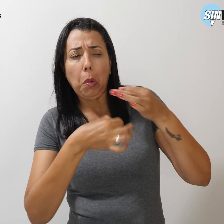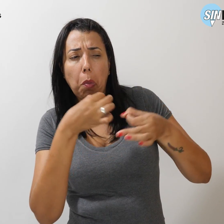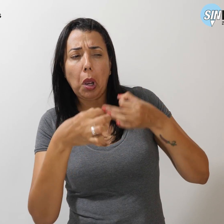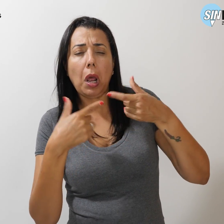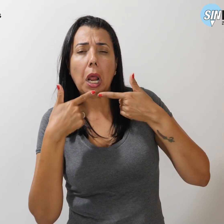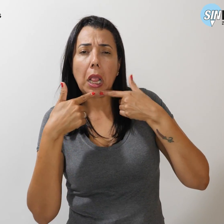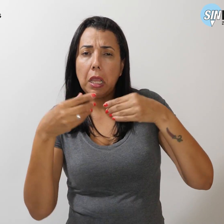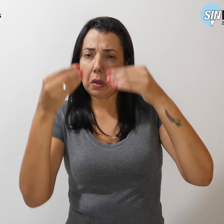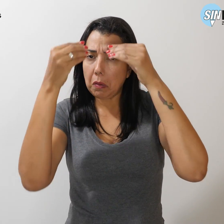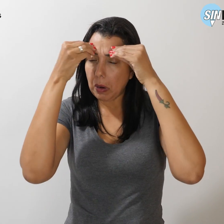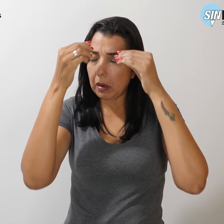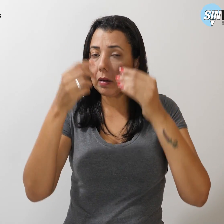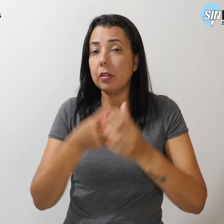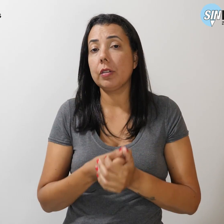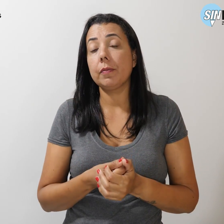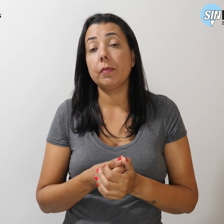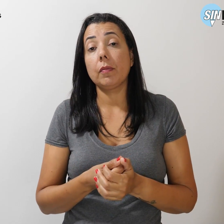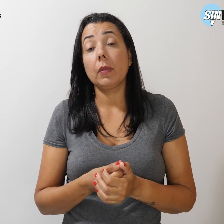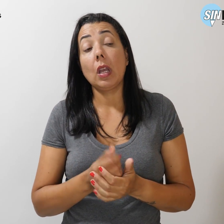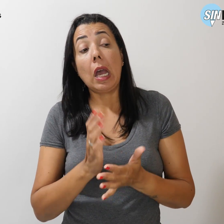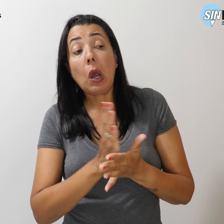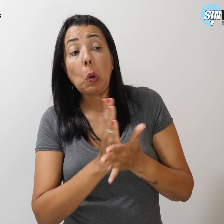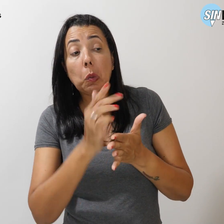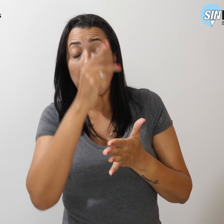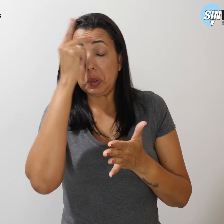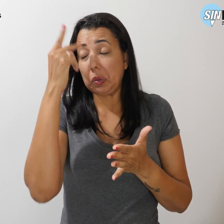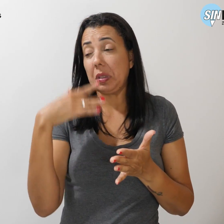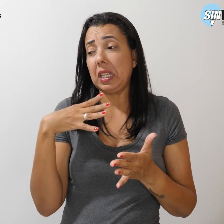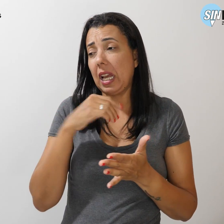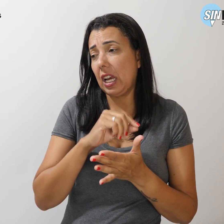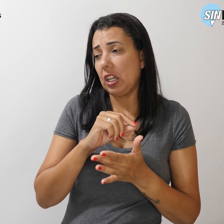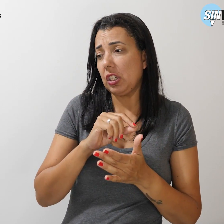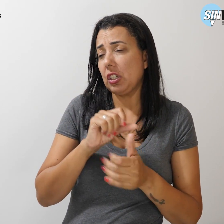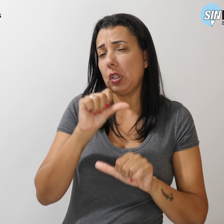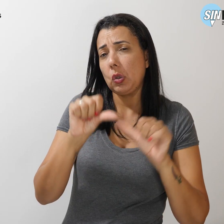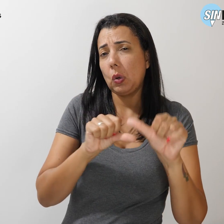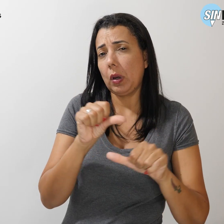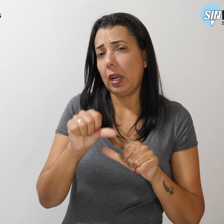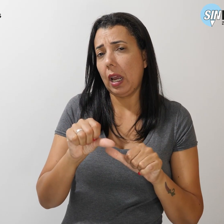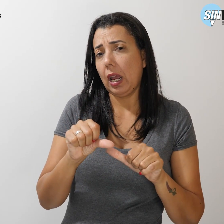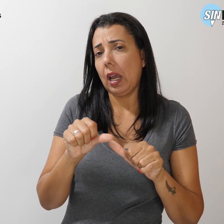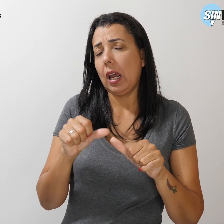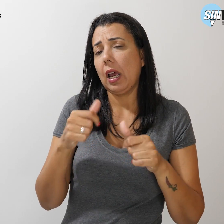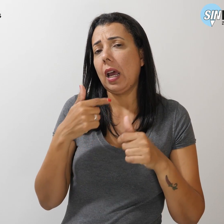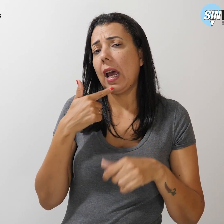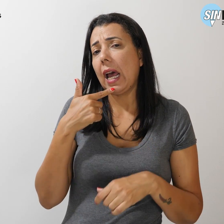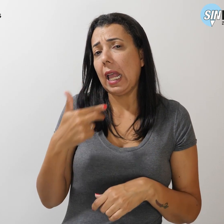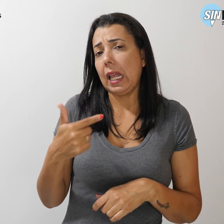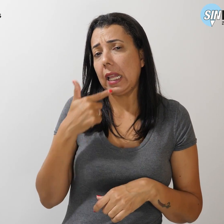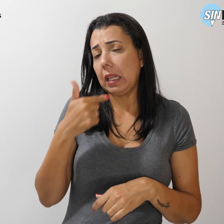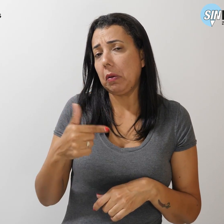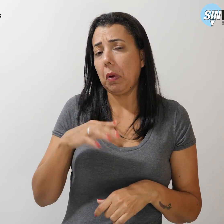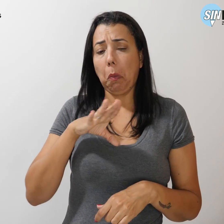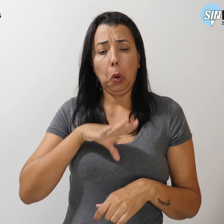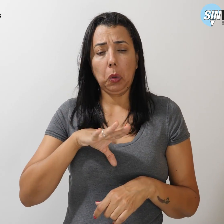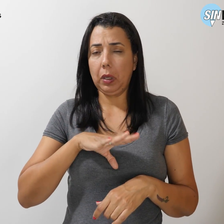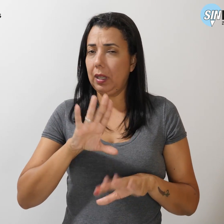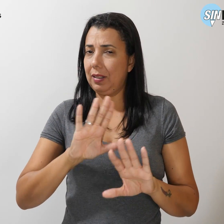linguagem neutra. Uns acham que é mudar a língua portuguesa. E não é nada disso. A